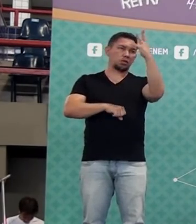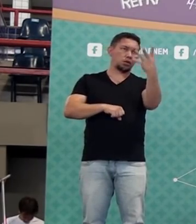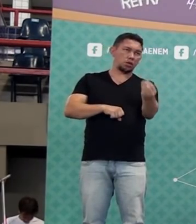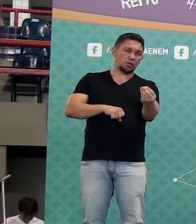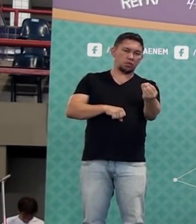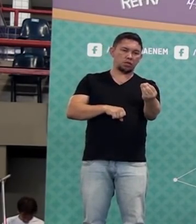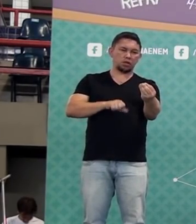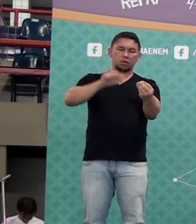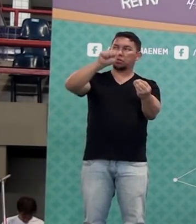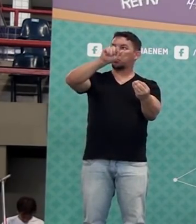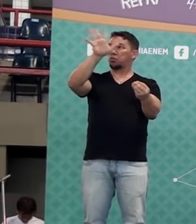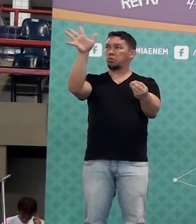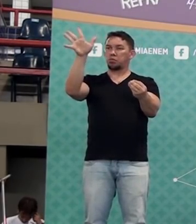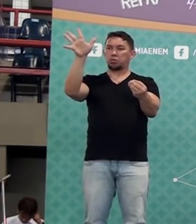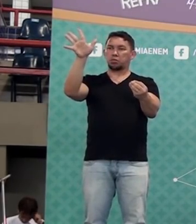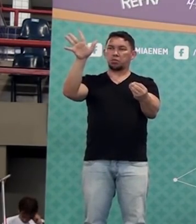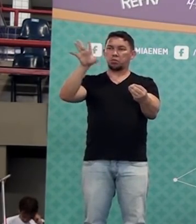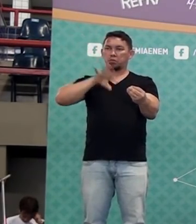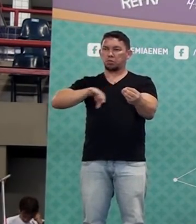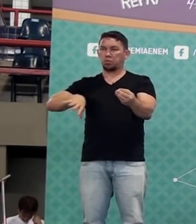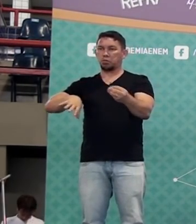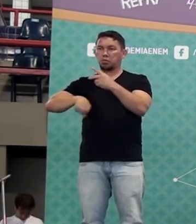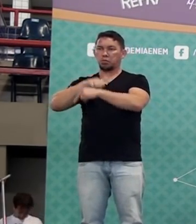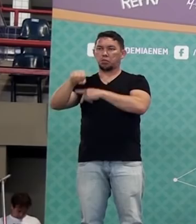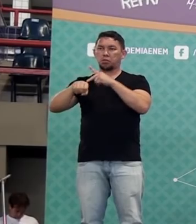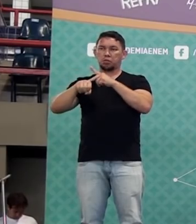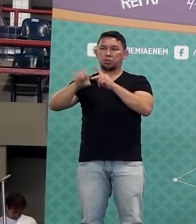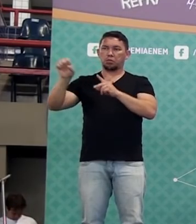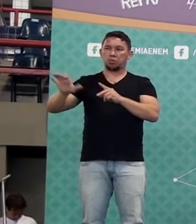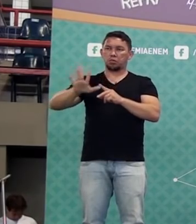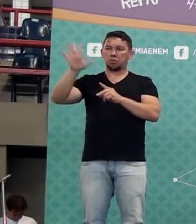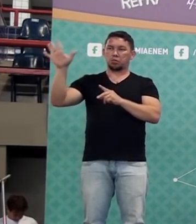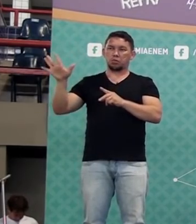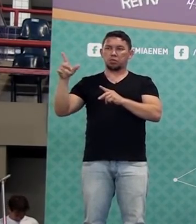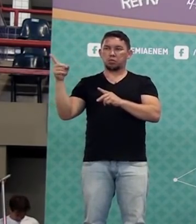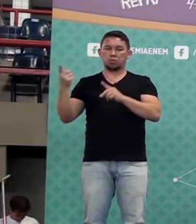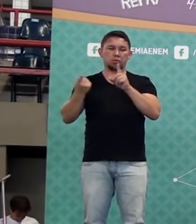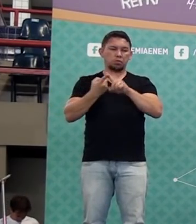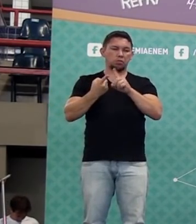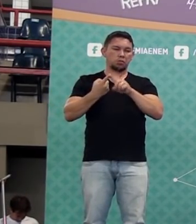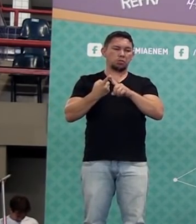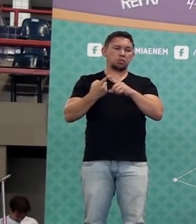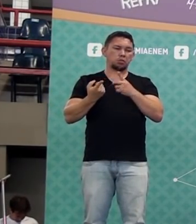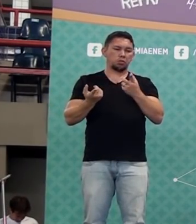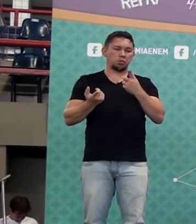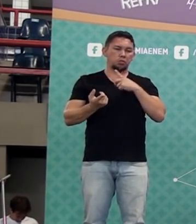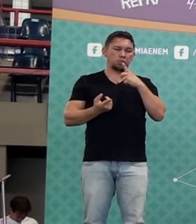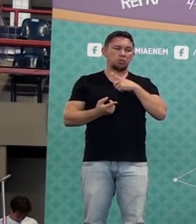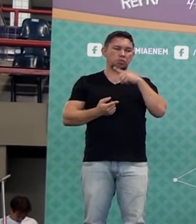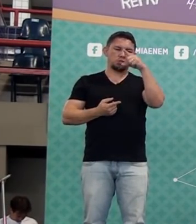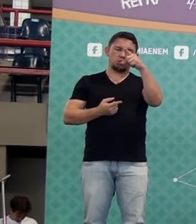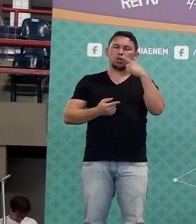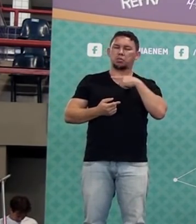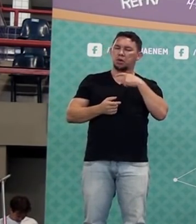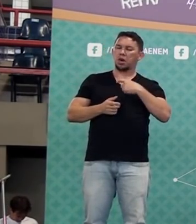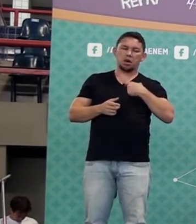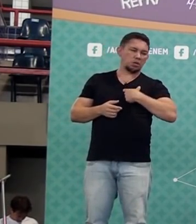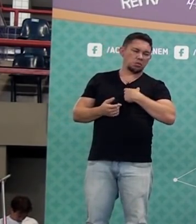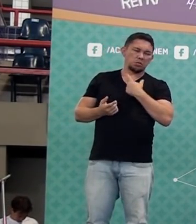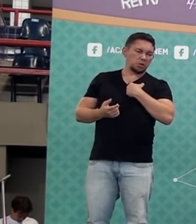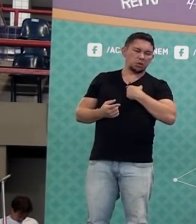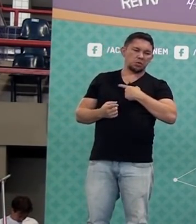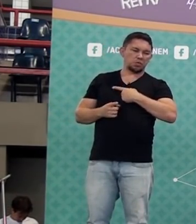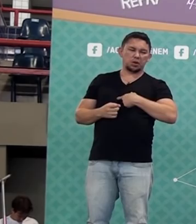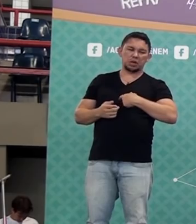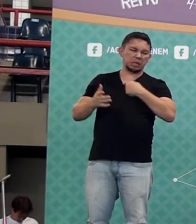afro-asiática apenas à circunstância dos países europeus. É importante destacar que houve obviamente, a resistência, a luta